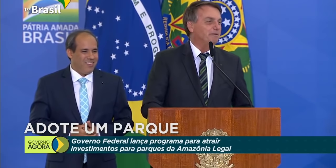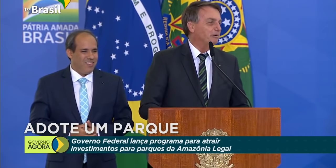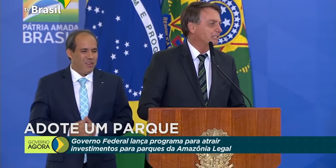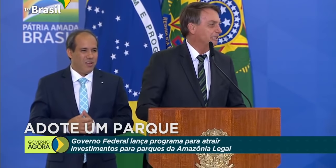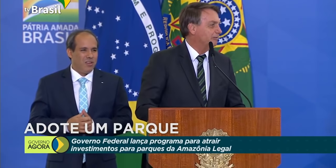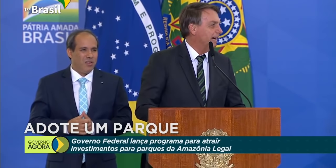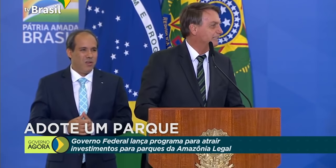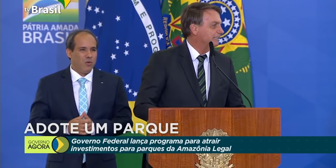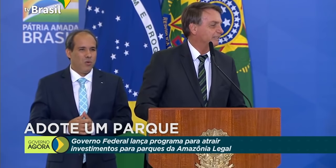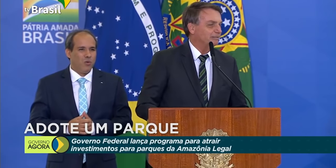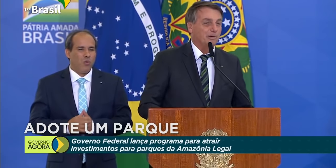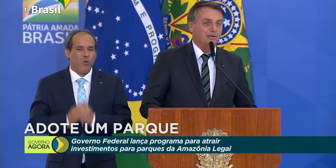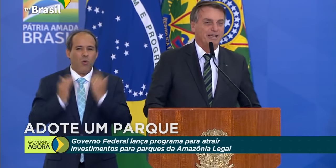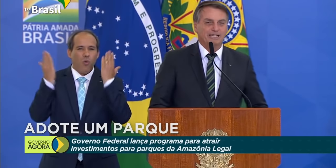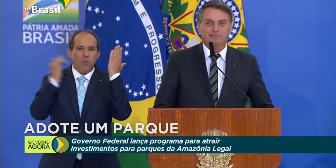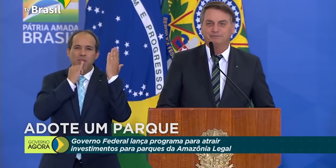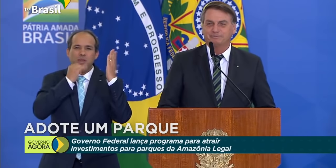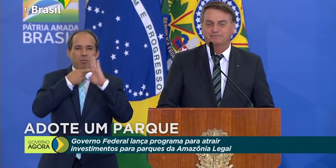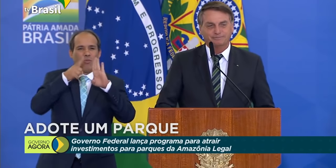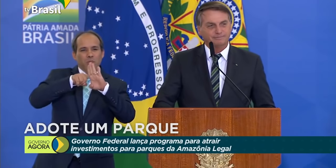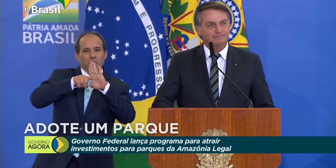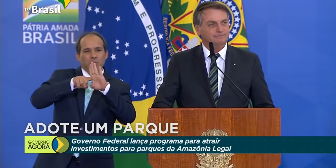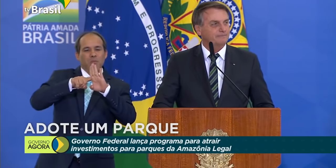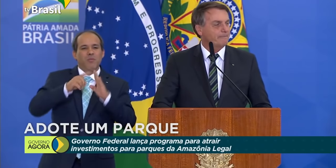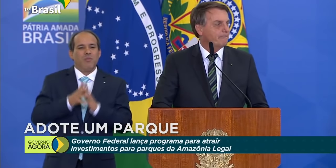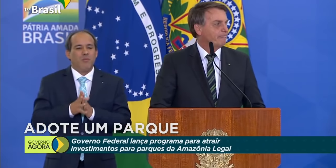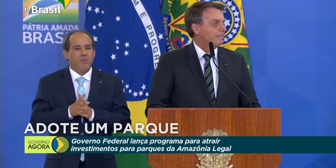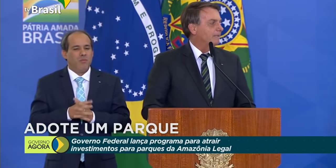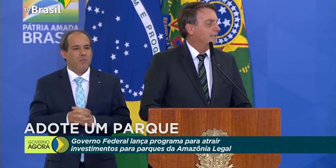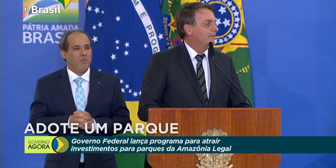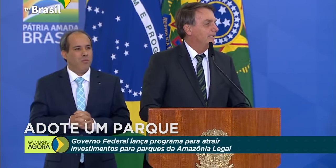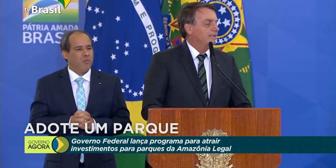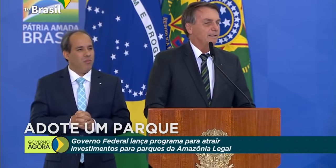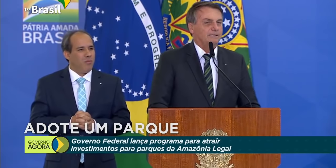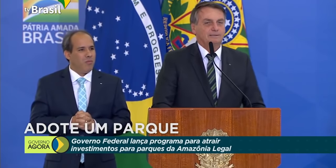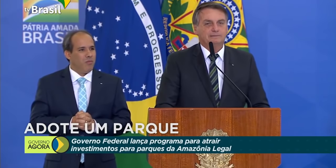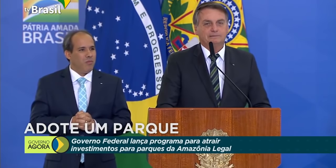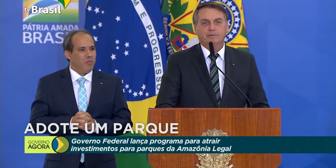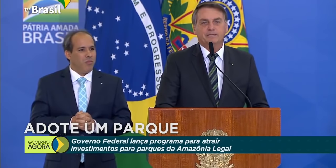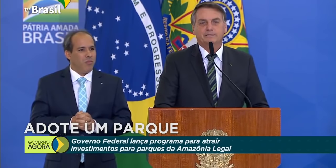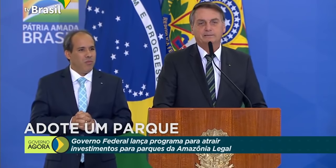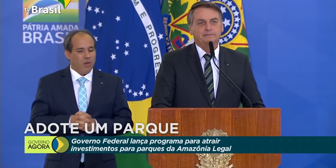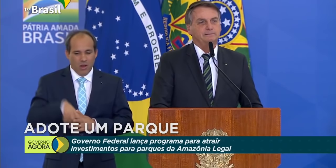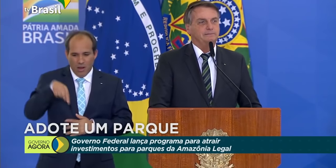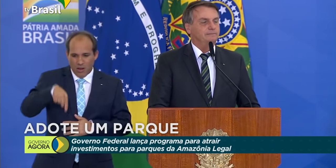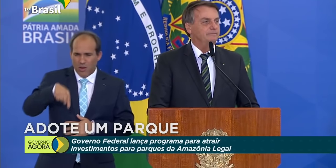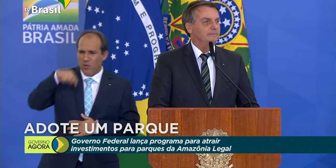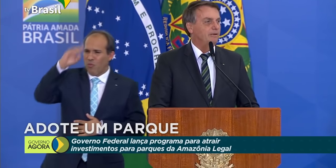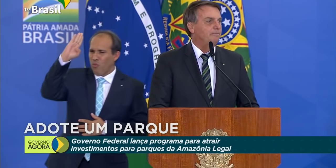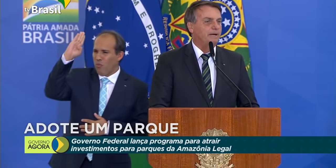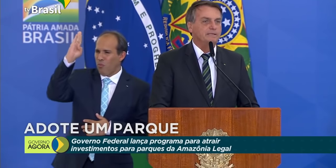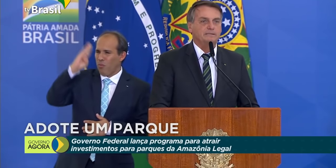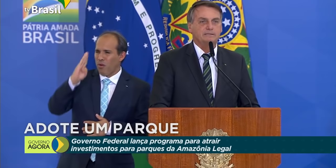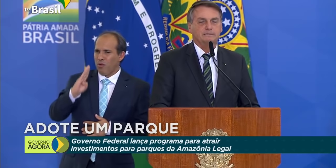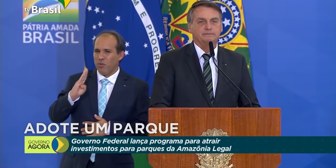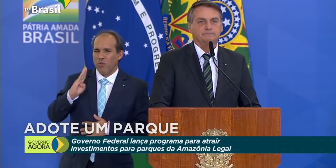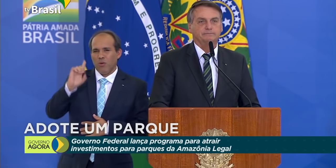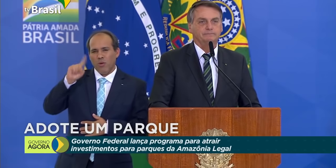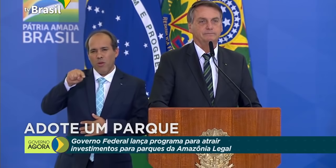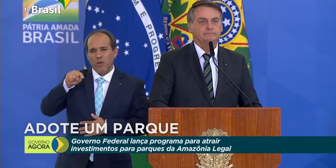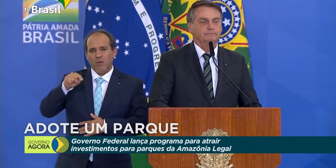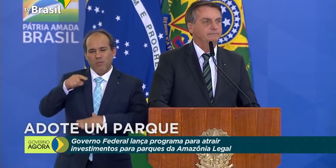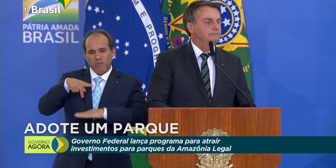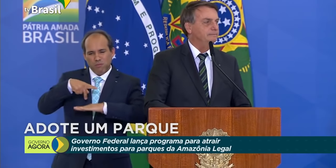a usar uma figura de linguagem né o pleonasmo e o Brasil é um